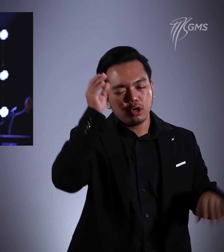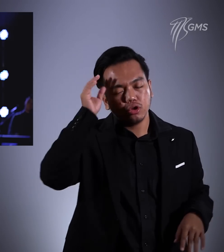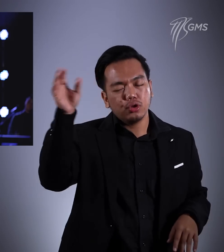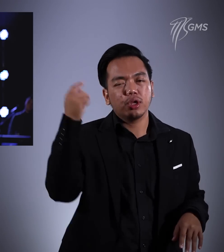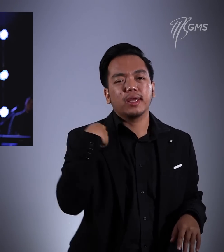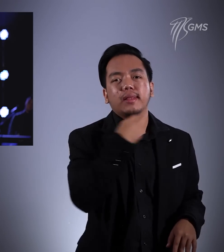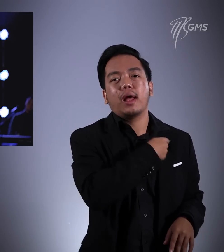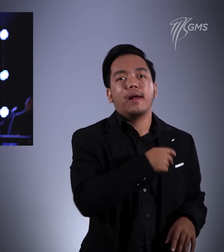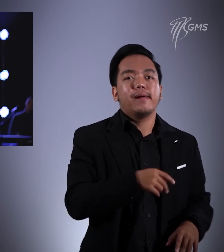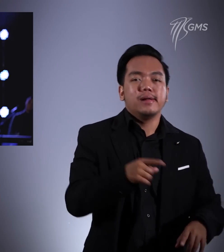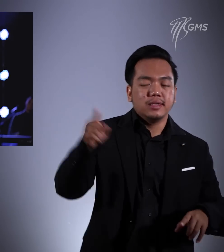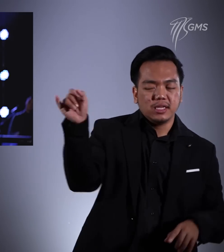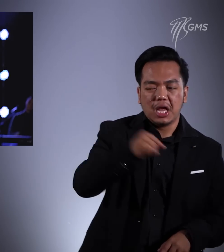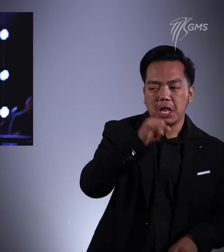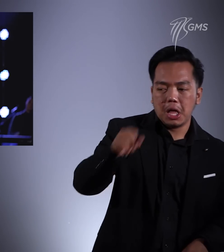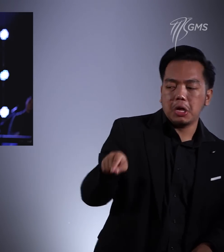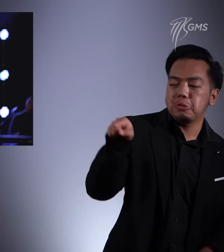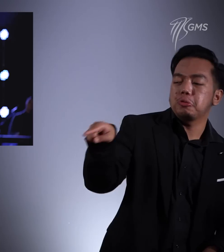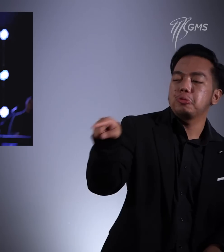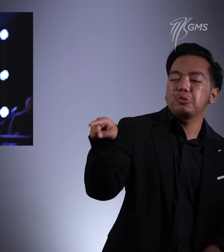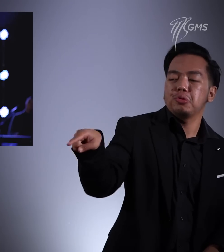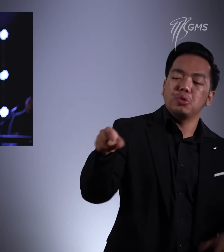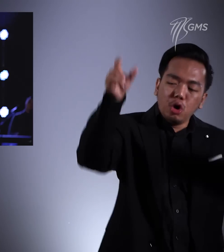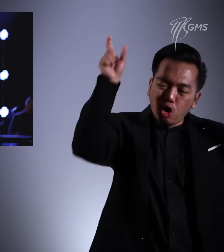supaya kita membuka diri pada iblis untuk menuduh kita lagi.